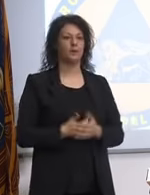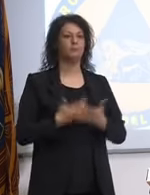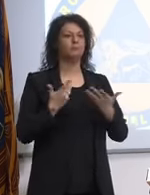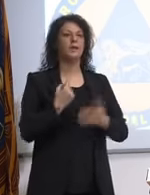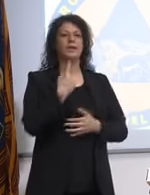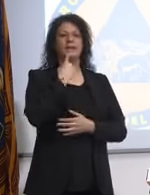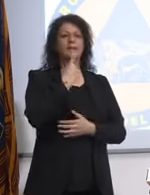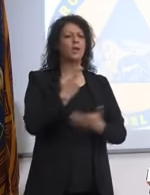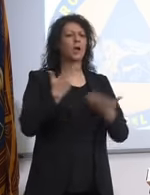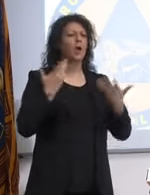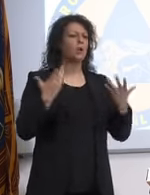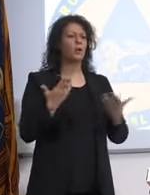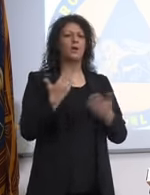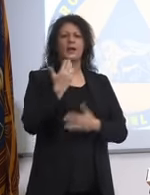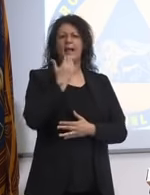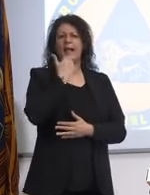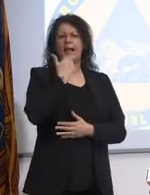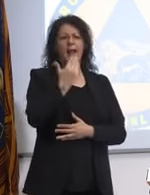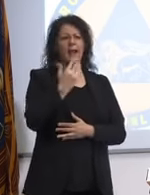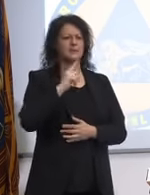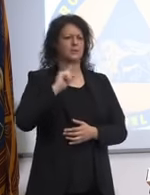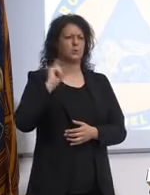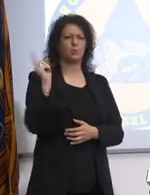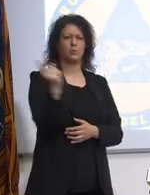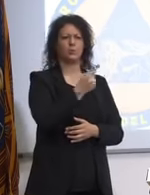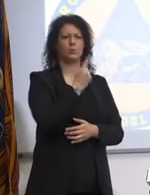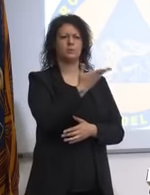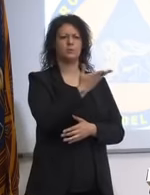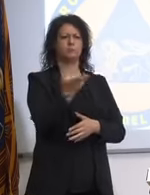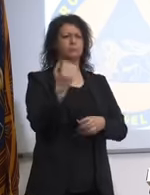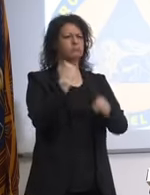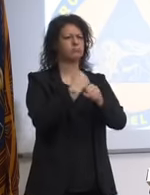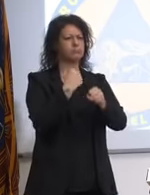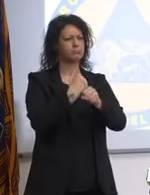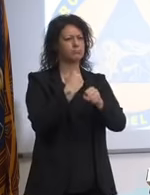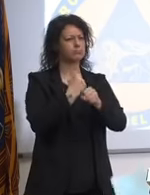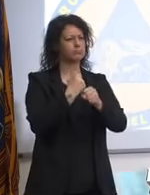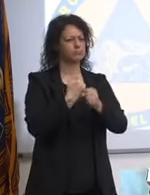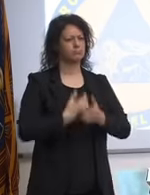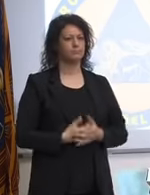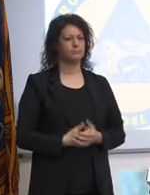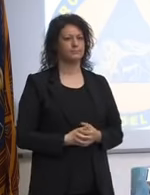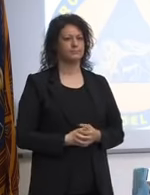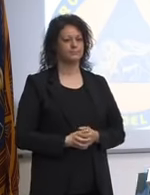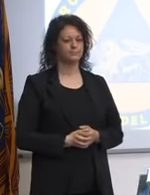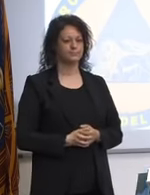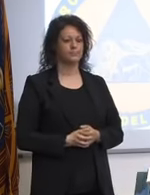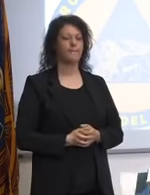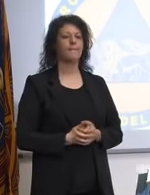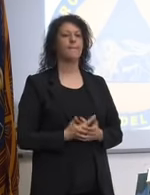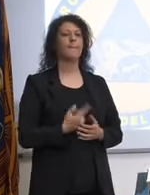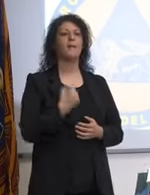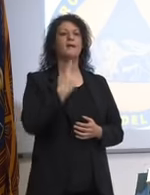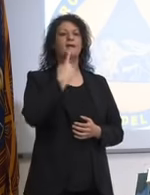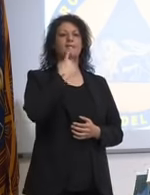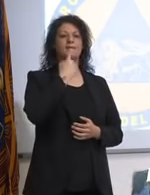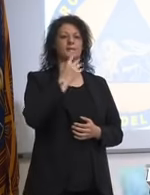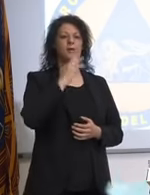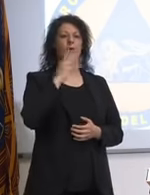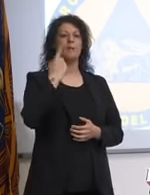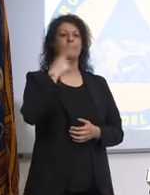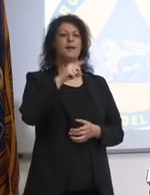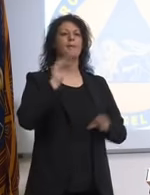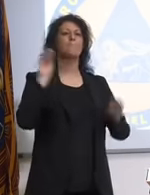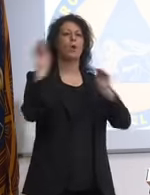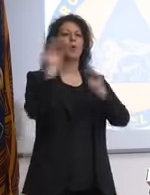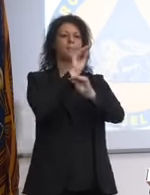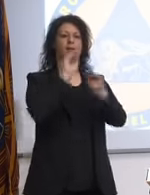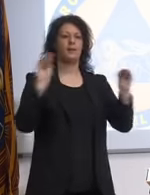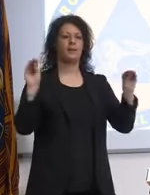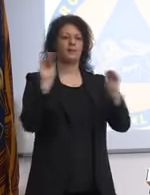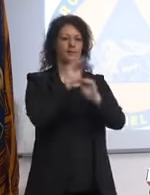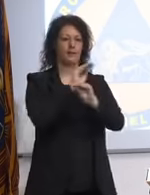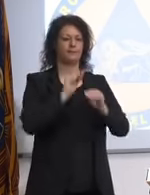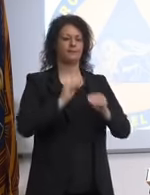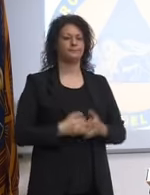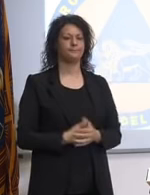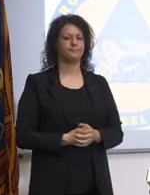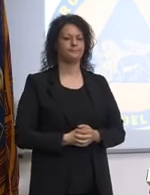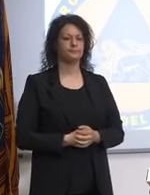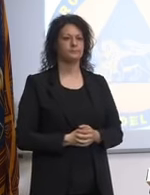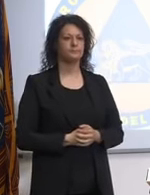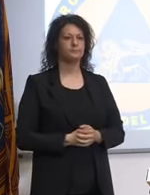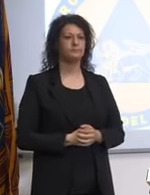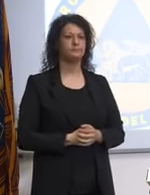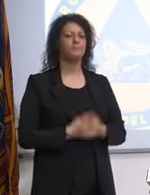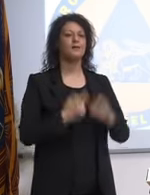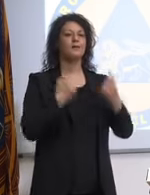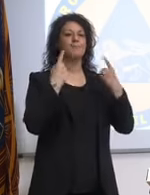grazie di cuore a tutti quelli che hanno lavorato. Vi dico che sulla mobilità, e poi vi lascio parola perché il tempo stringe,